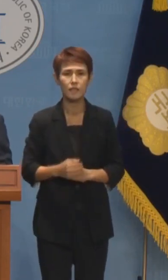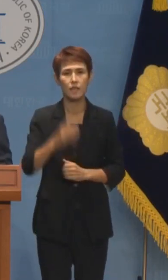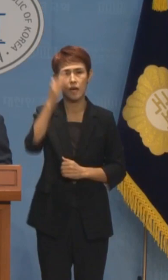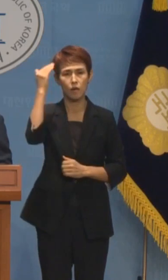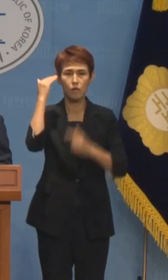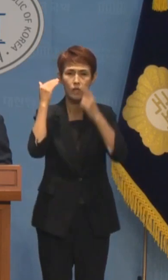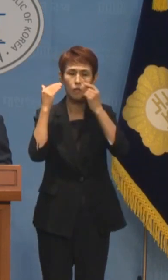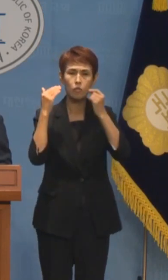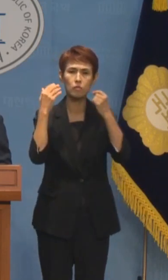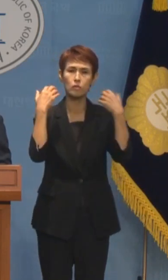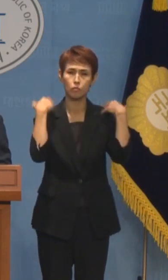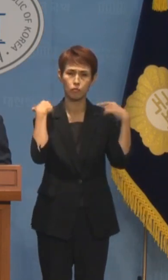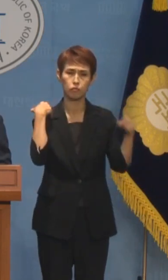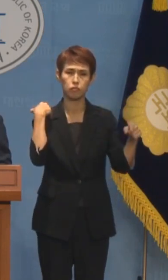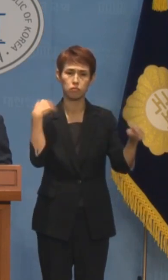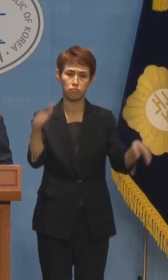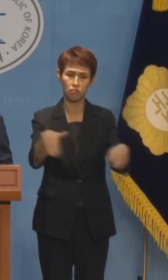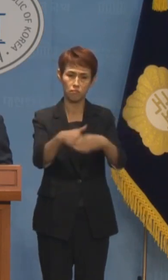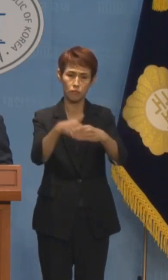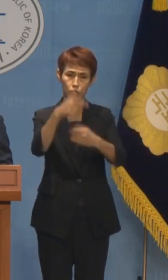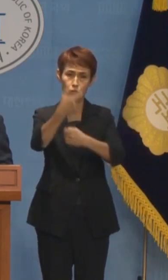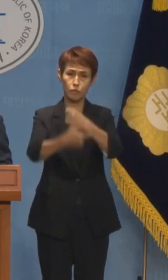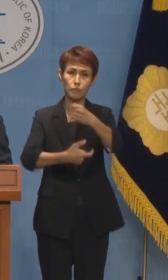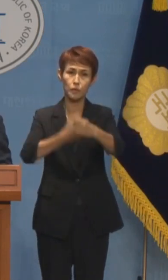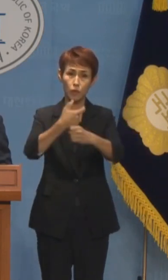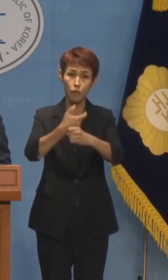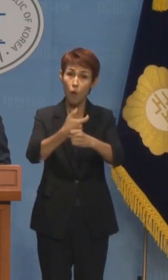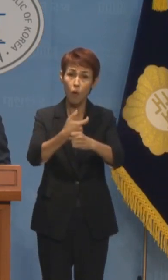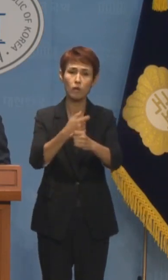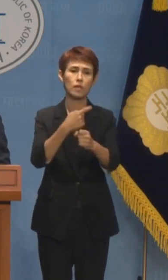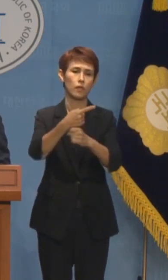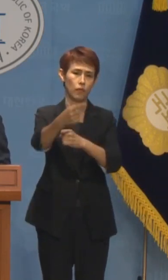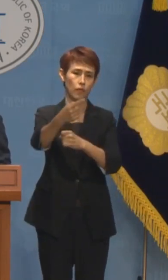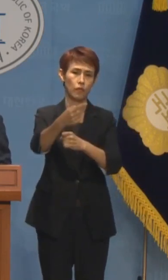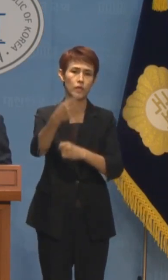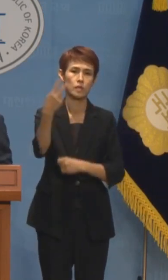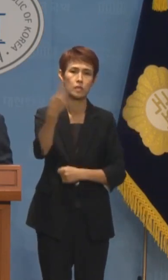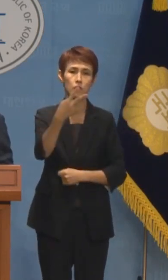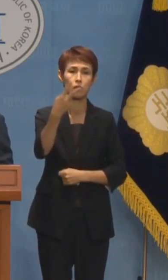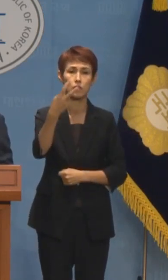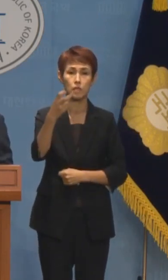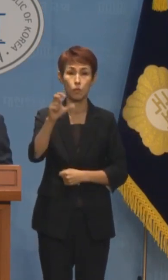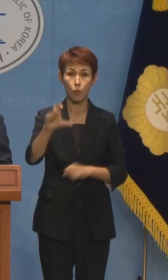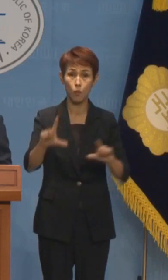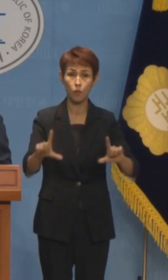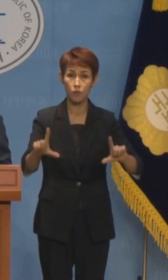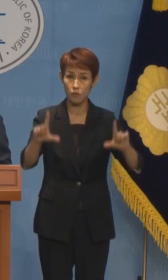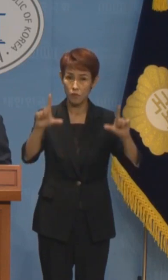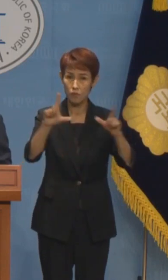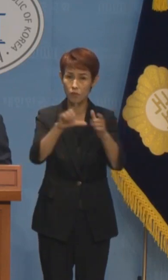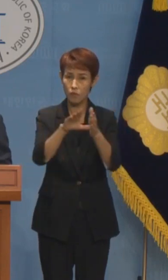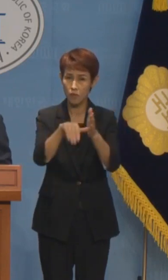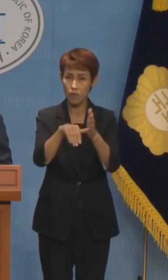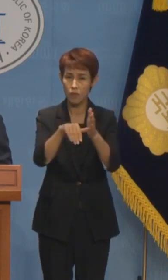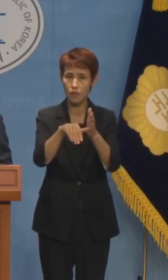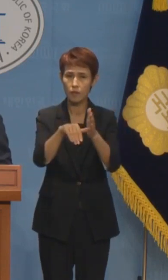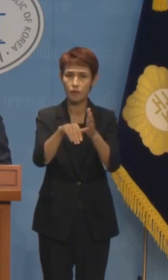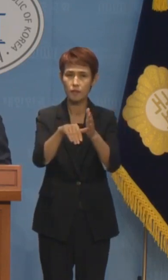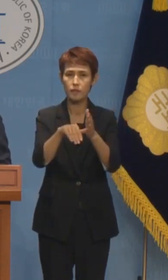양국 정부가 수교 60주년을 맞는 내년 2025년을 앞두고